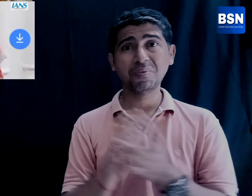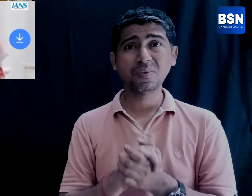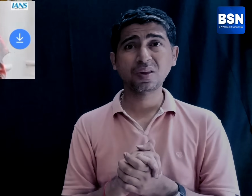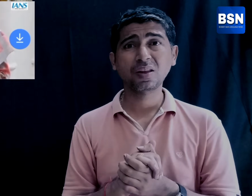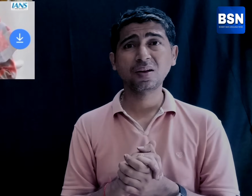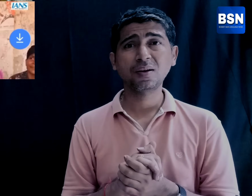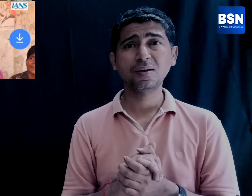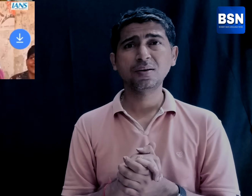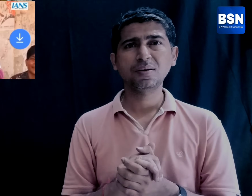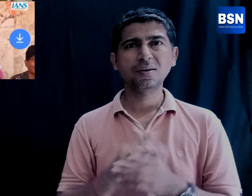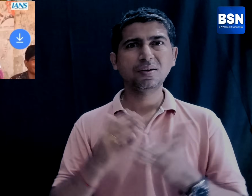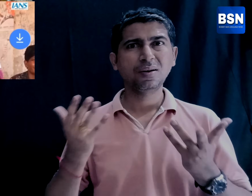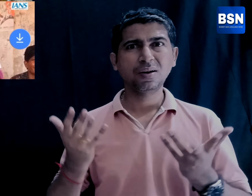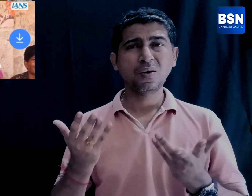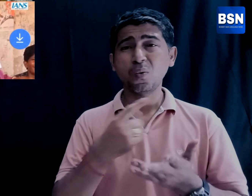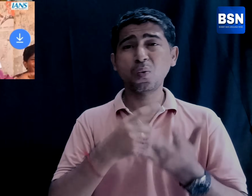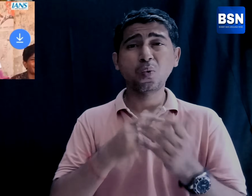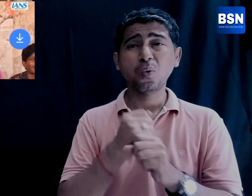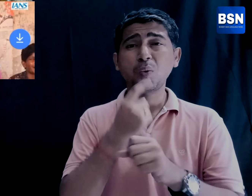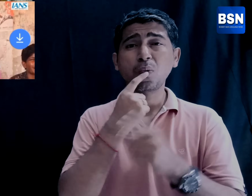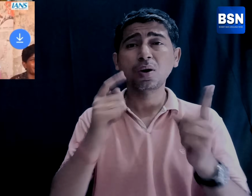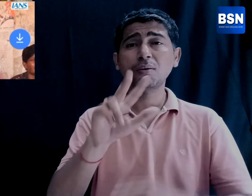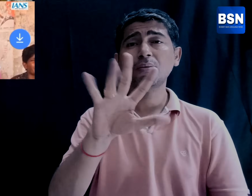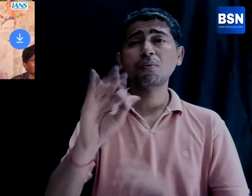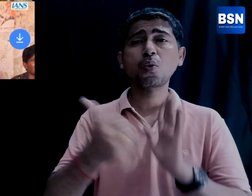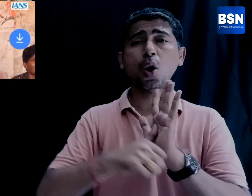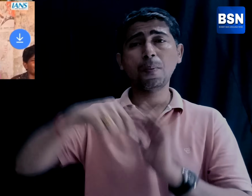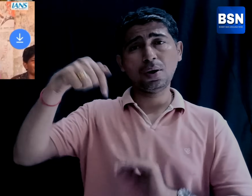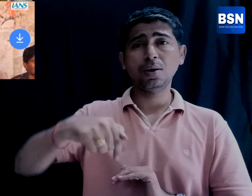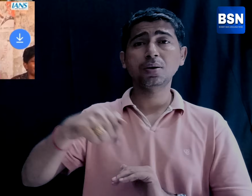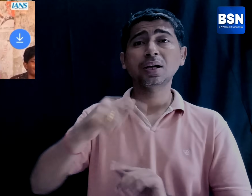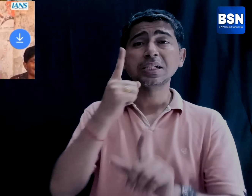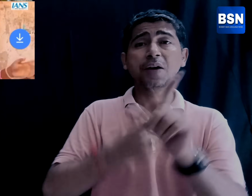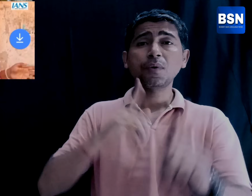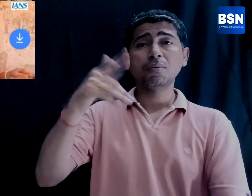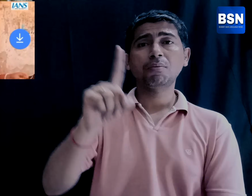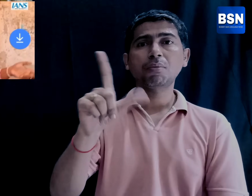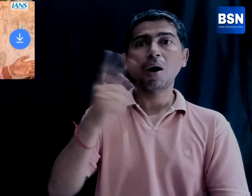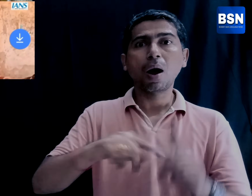अब सरकार नहीं बनी उसके हम क्या जाने, में सब ले रहे फार्म, हम भी लेने आ गए। बताया